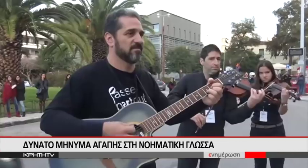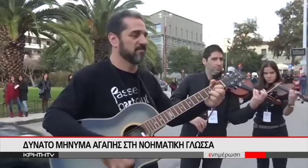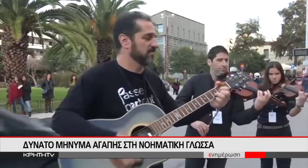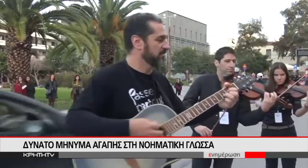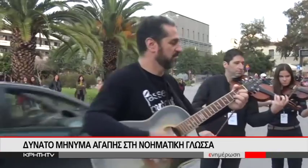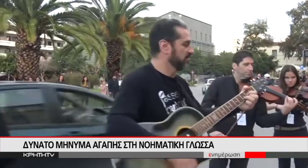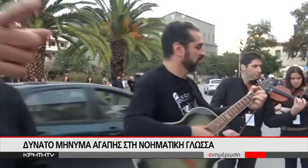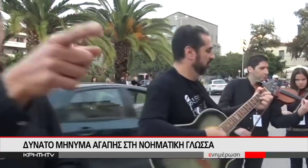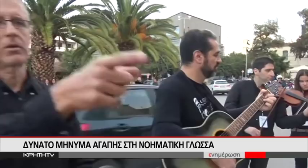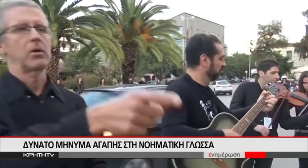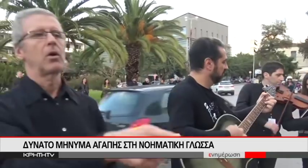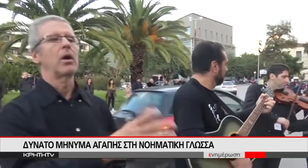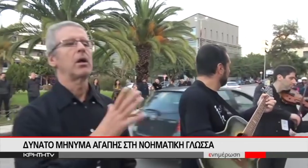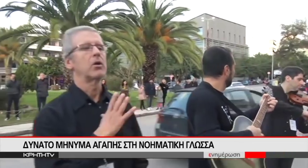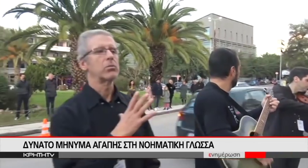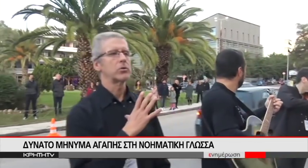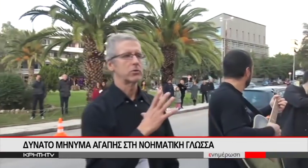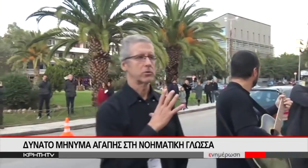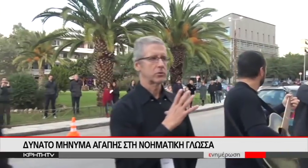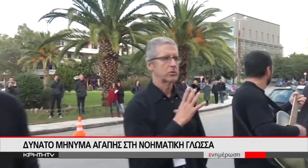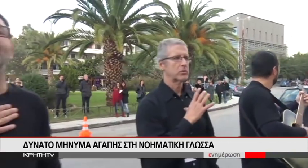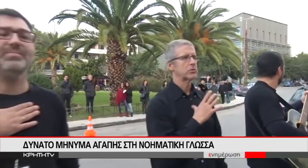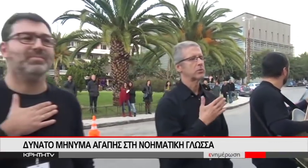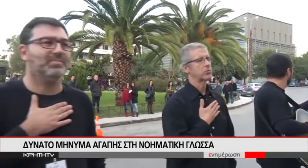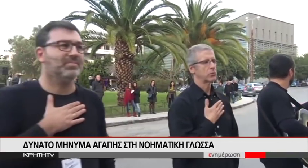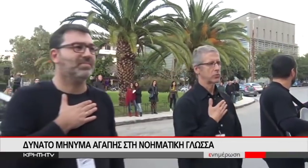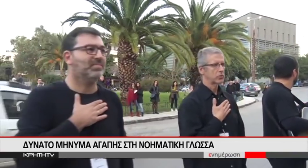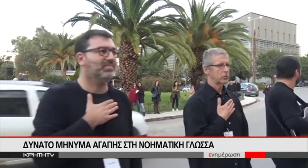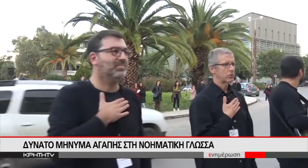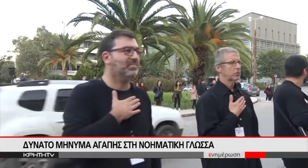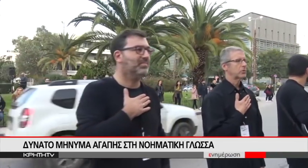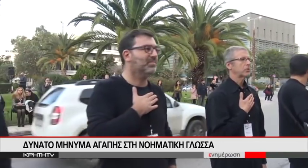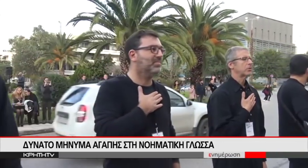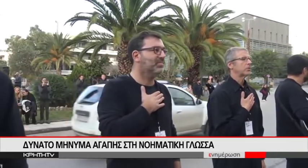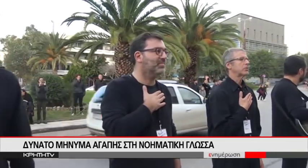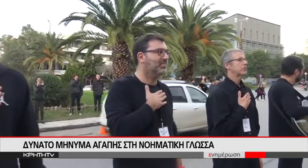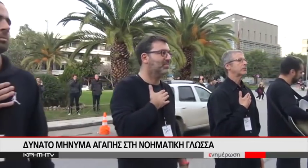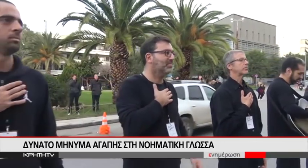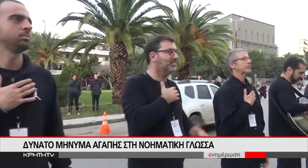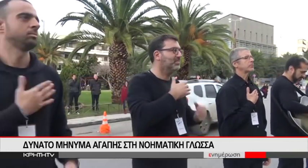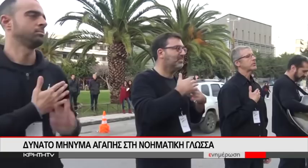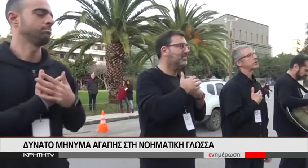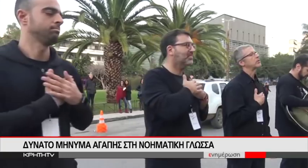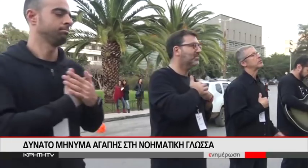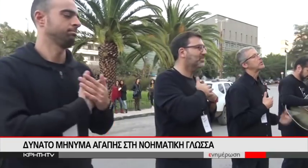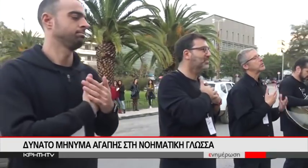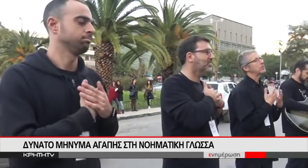Η μουσικοθεατρική ομάδα Πασπαρτού ιδρύθηκε το φθινόπωρο του 2012. Αποτελείται από νέους, μαθητές και φοιτητές που επικοινωνούν